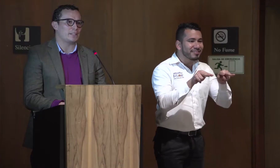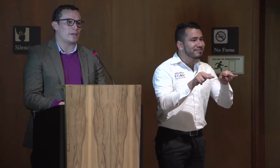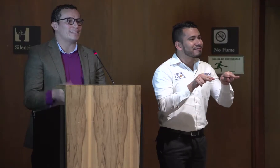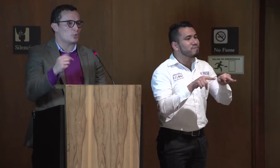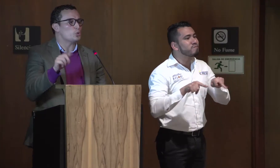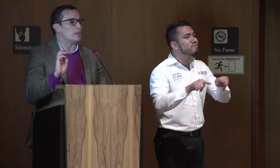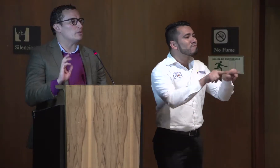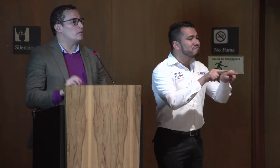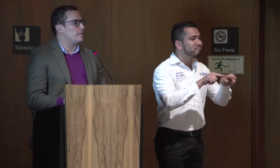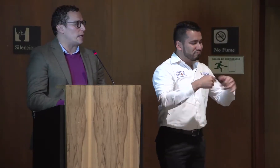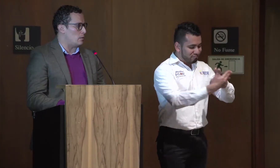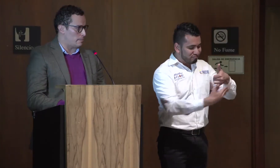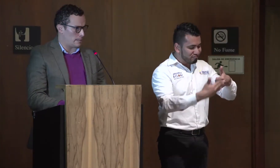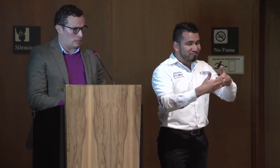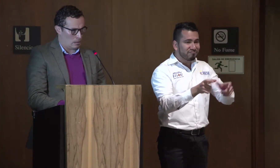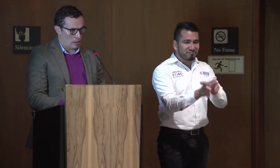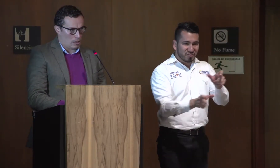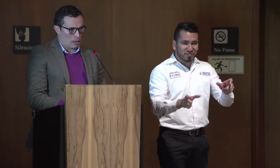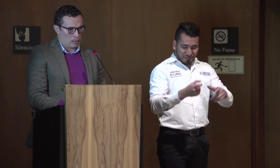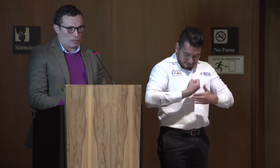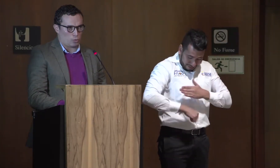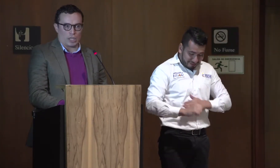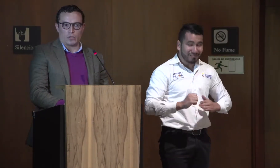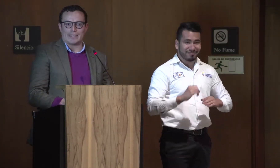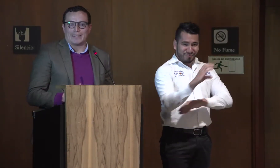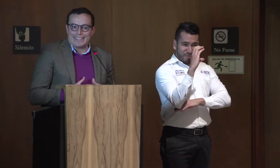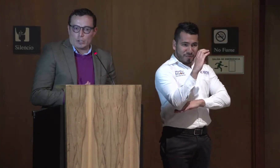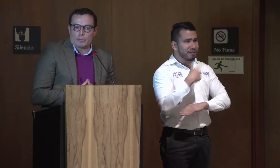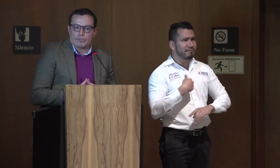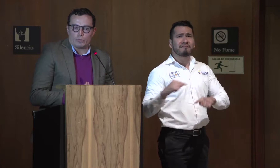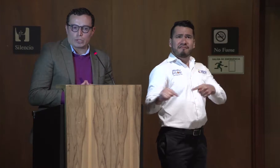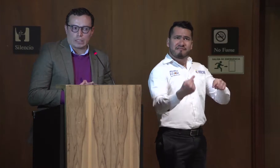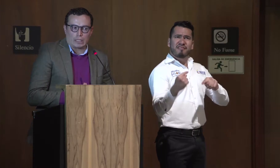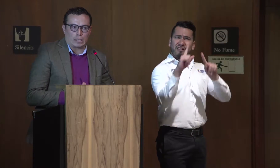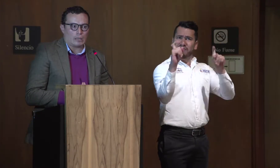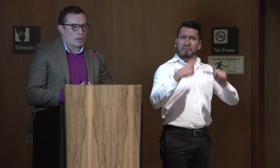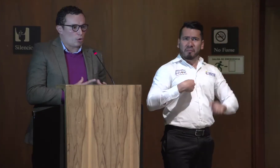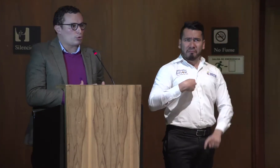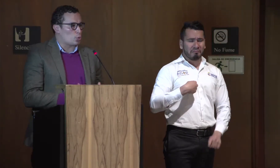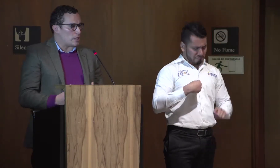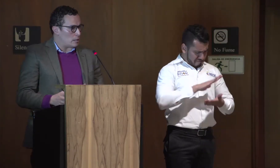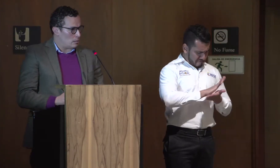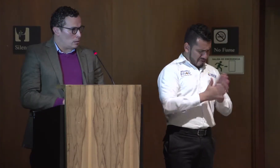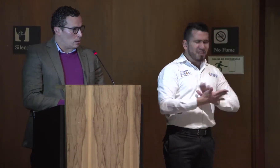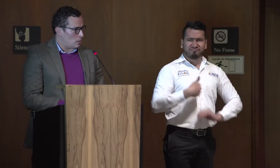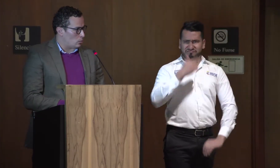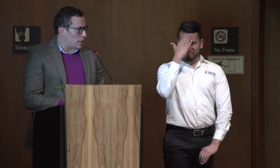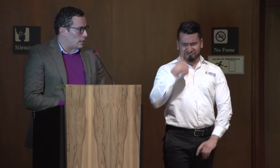colombiana activa discutiendo el significado de la paz, discutiendo el sentido profundo que tiene